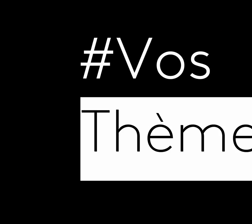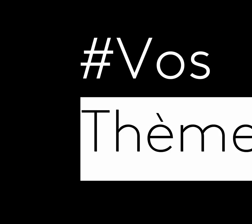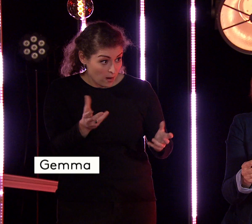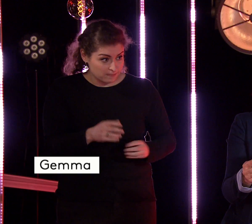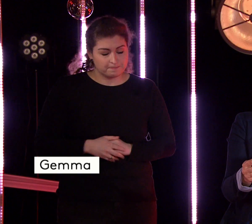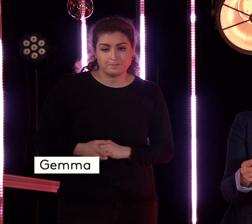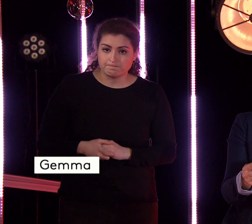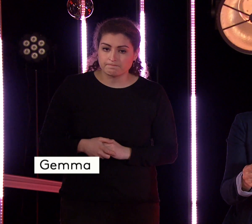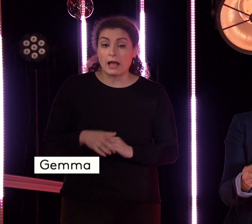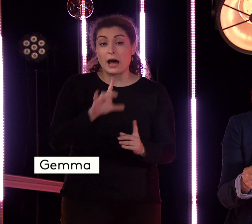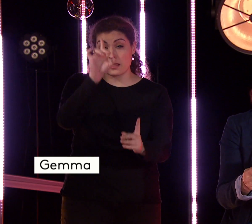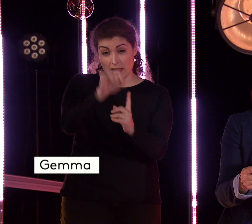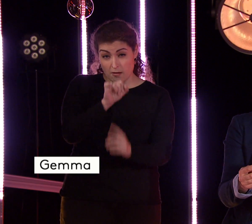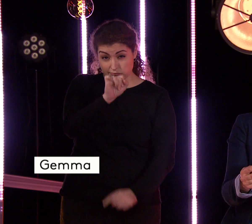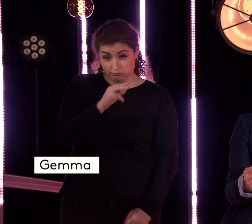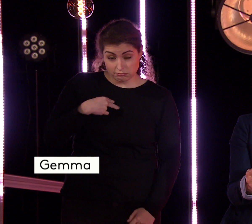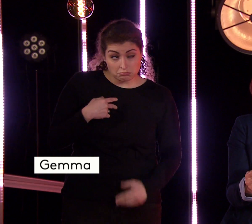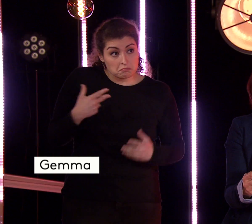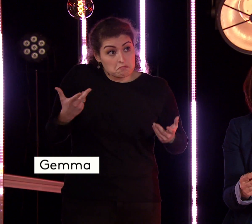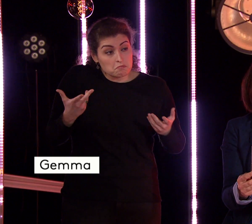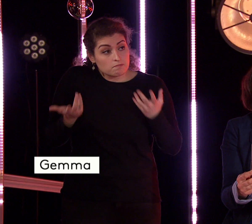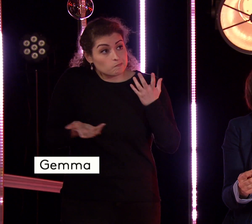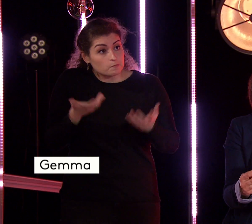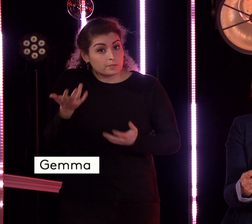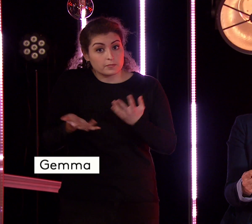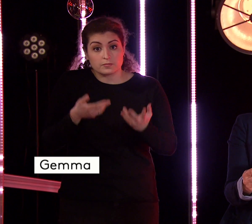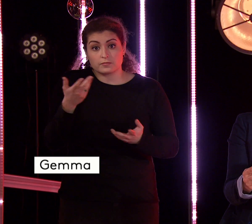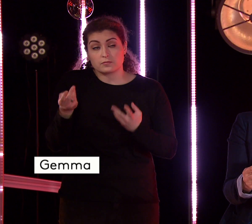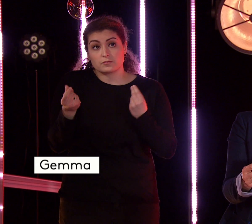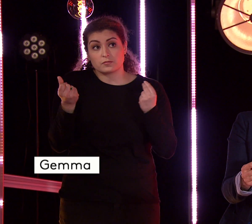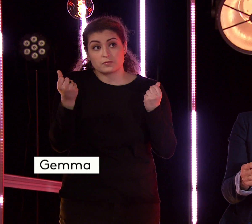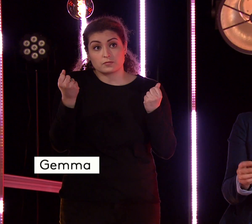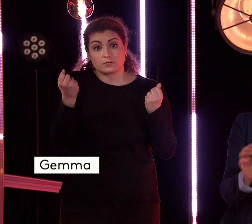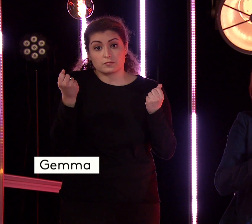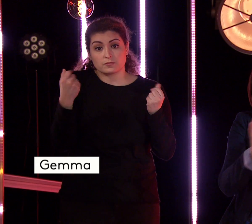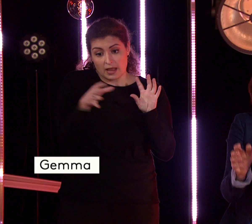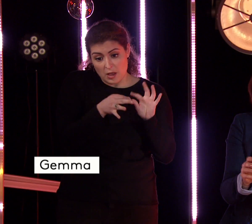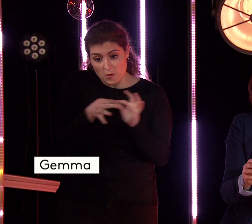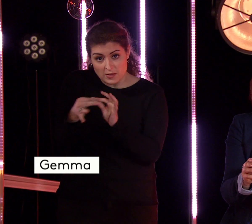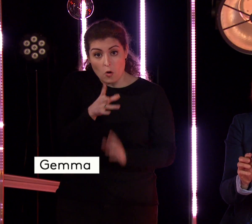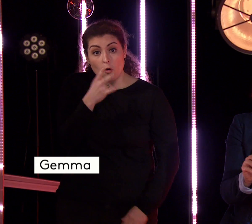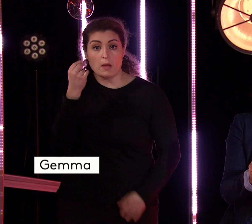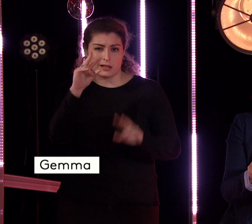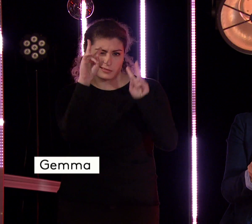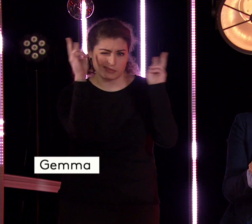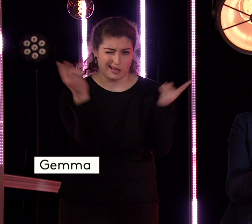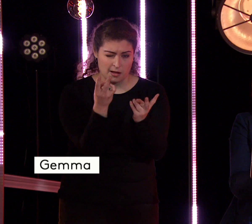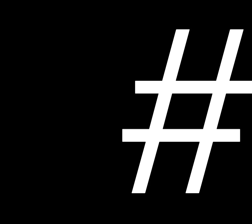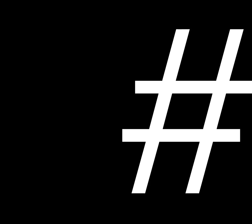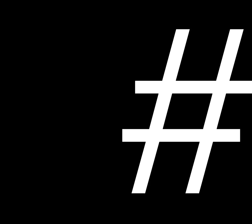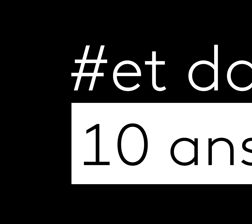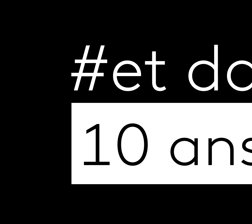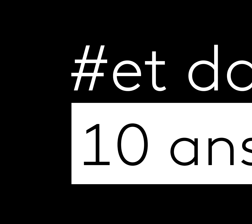mes thèmes de prédilection sont les relations humaines en général